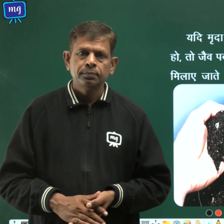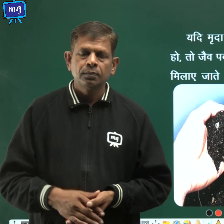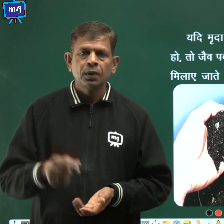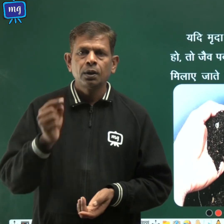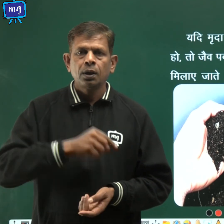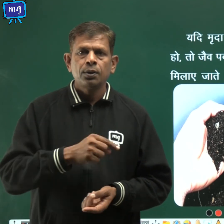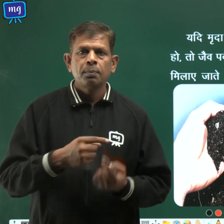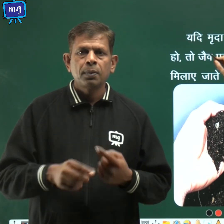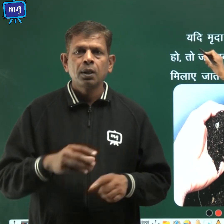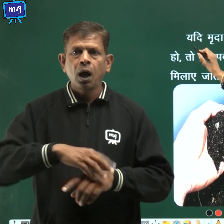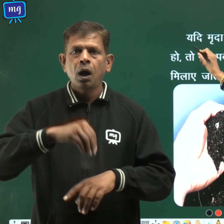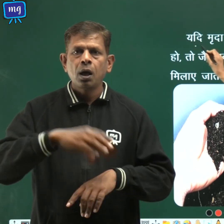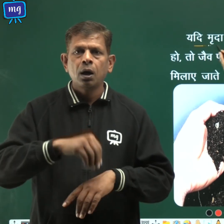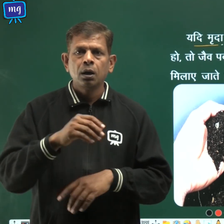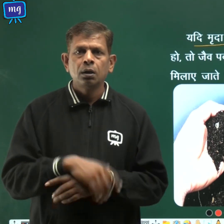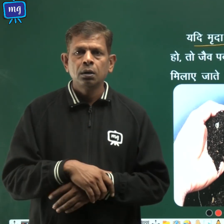यदि मृदा